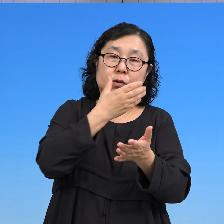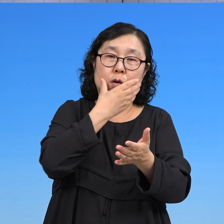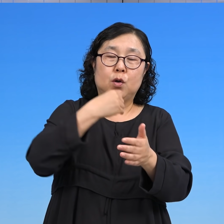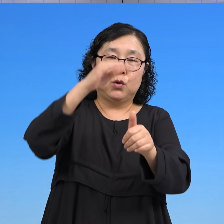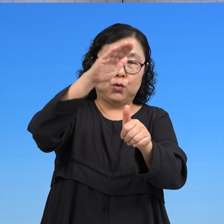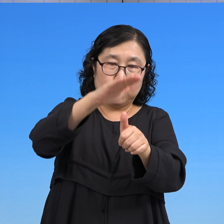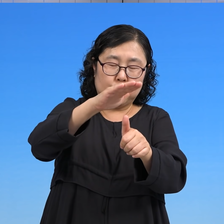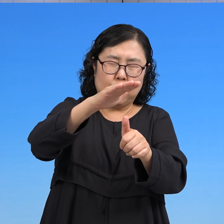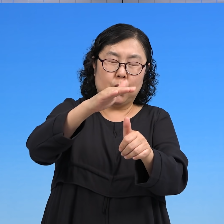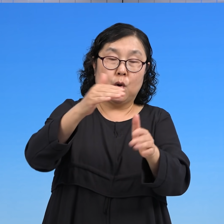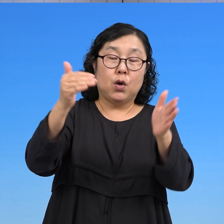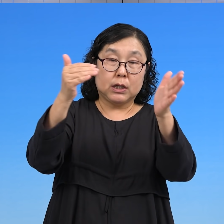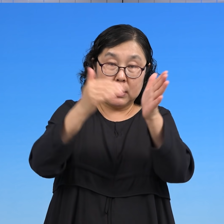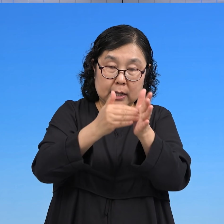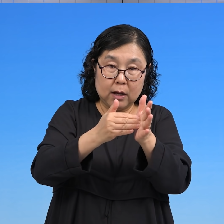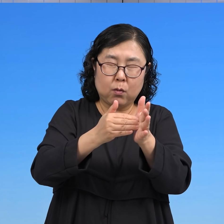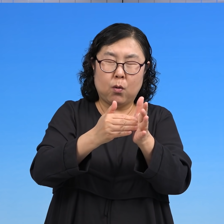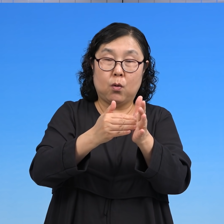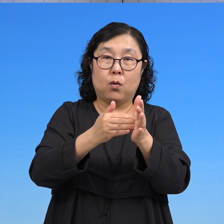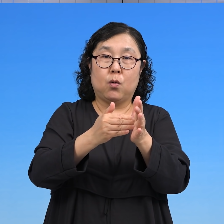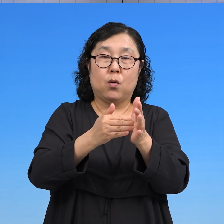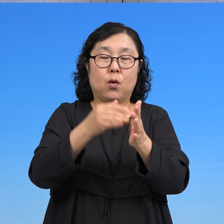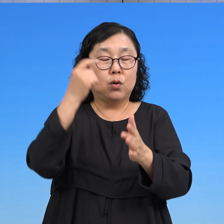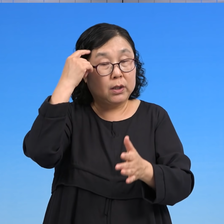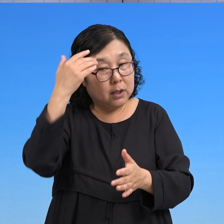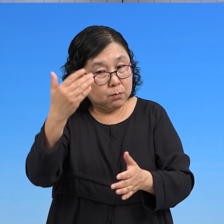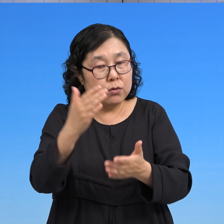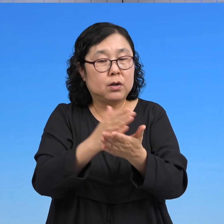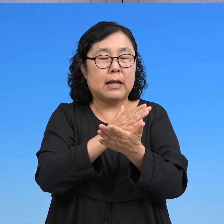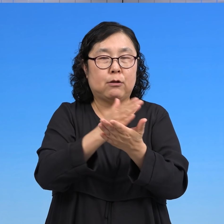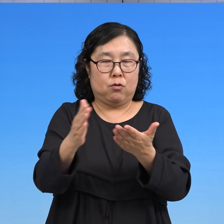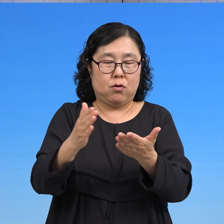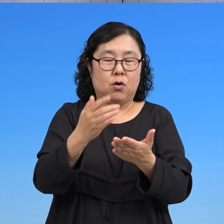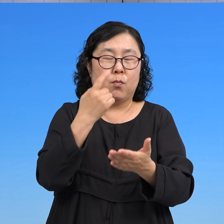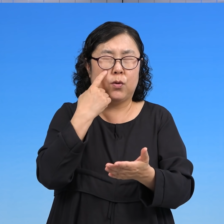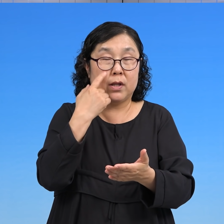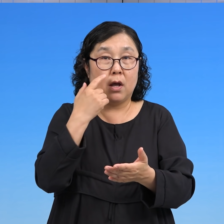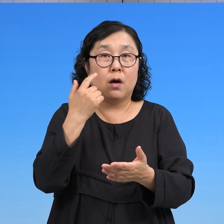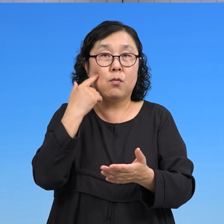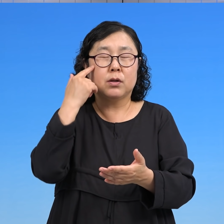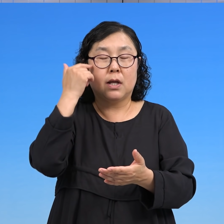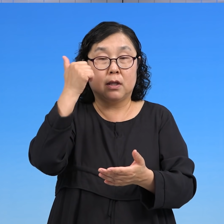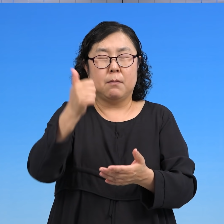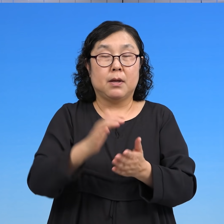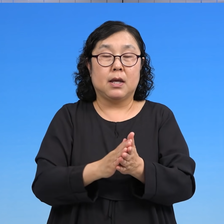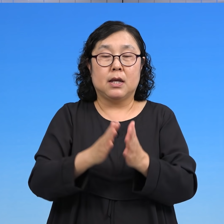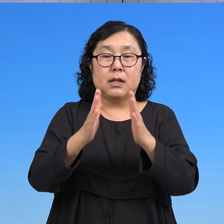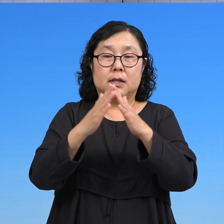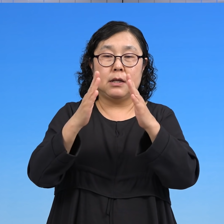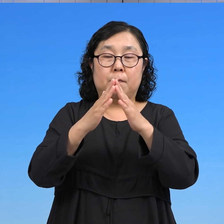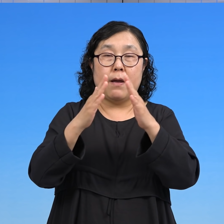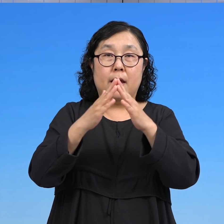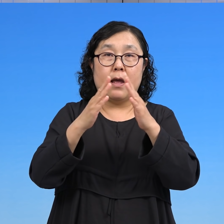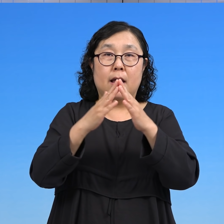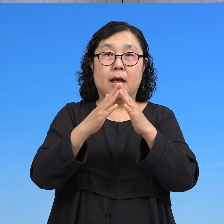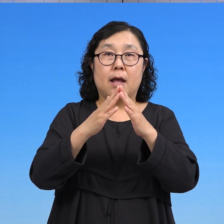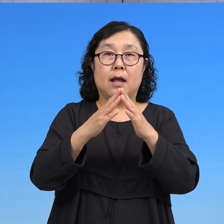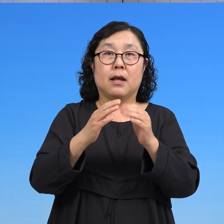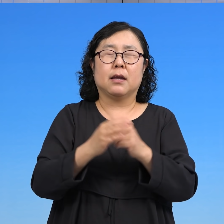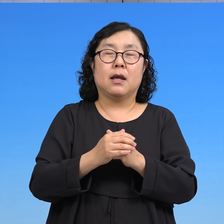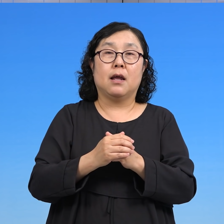함께 질문 하나를 제가 오늘 던져 드릴 테니까요, 이것 갖고 나누어 보세요. 목사님이 앞에서 지금 가정에